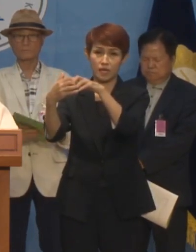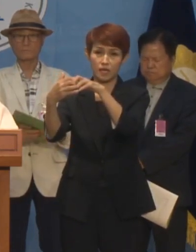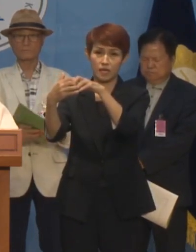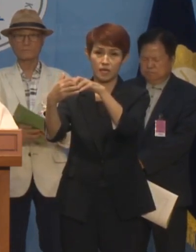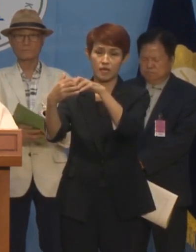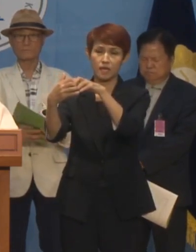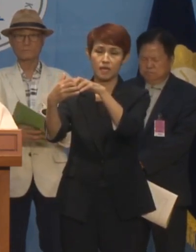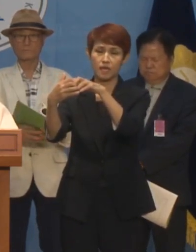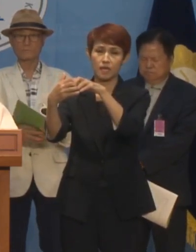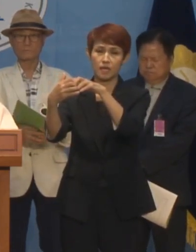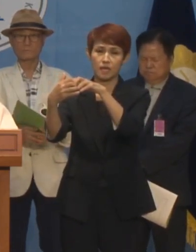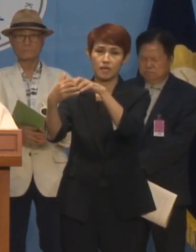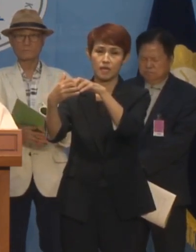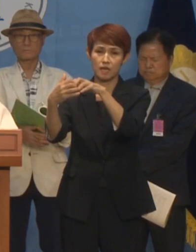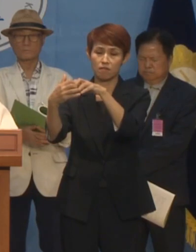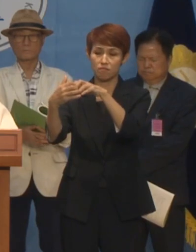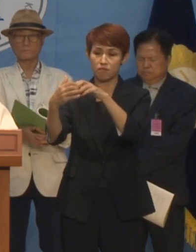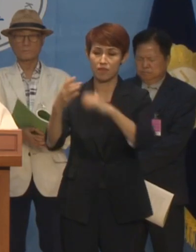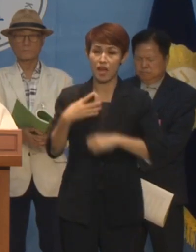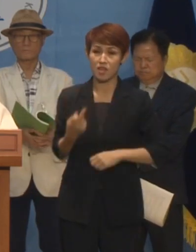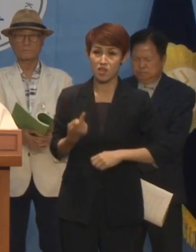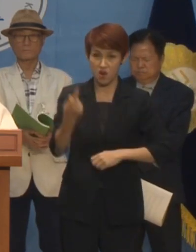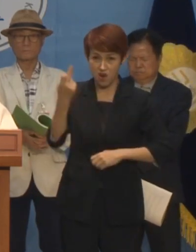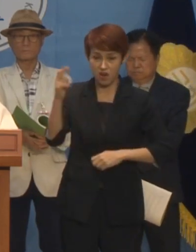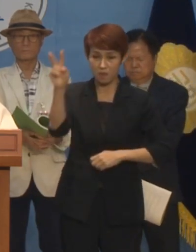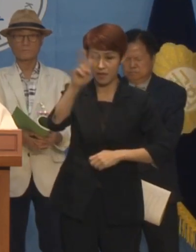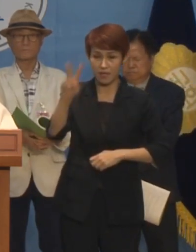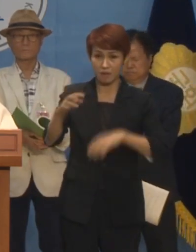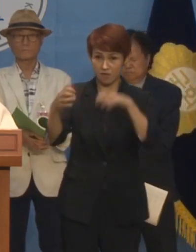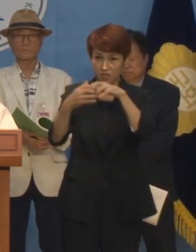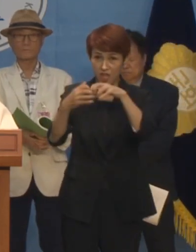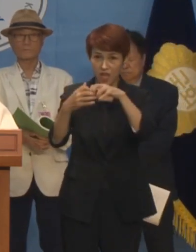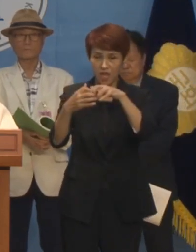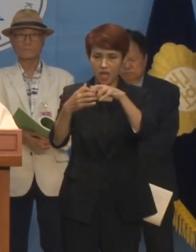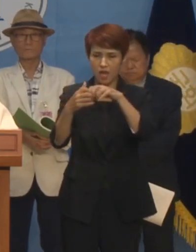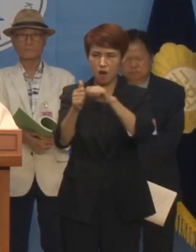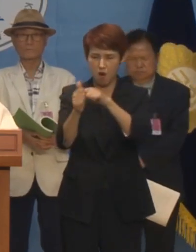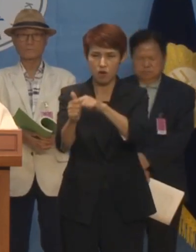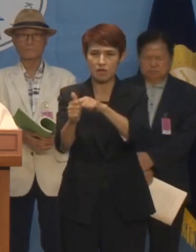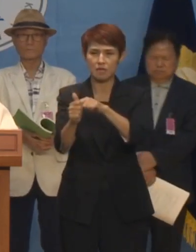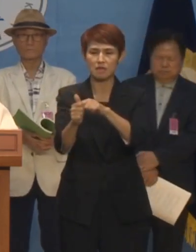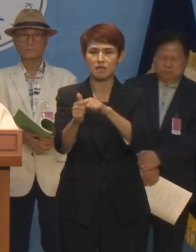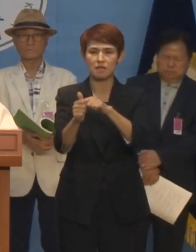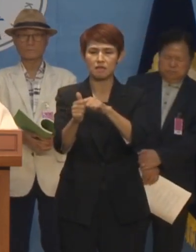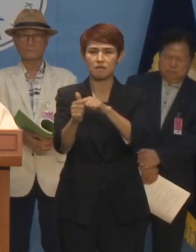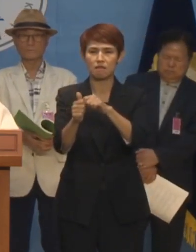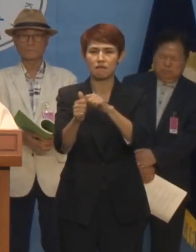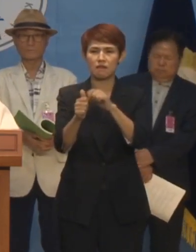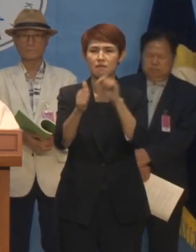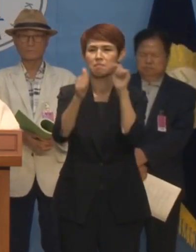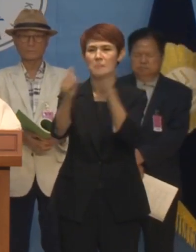그런 게 강제 차출돼 가지고 베트남전에 참전을 했습니다. 그런데 거기서 고엽제를